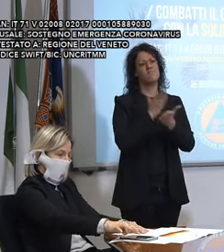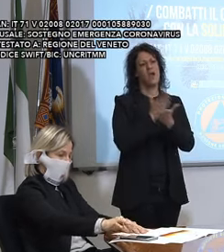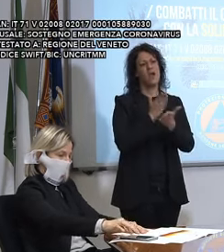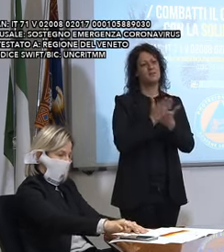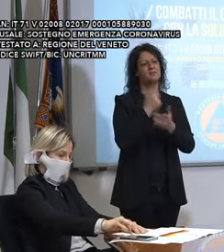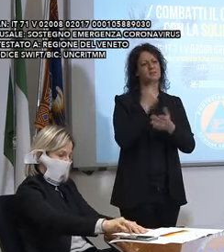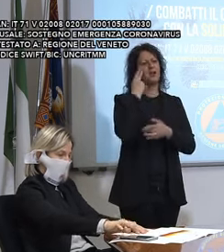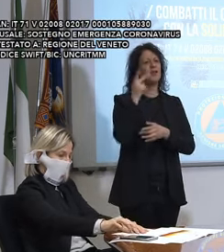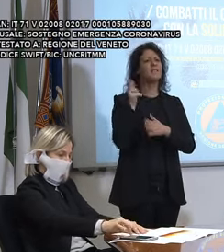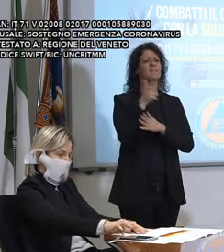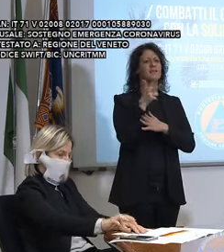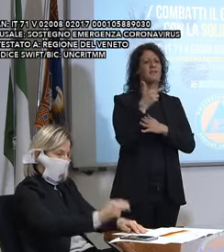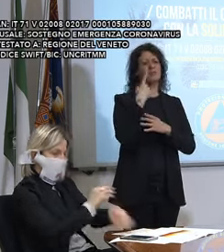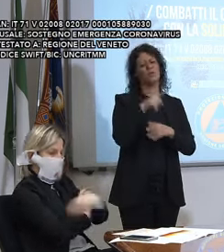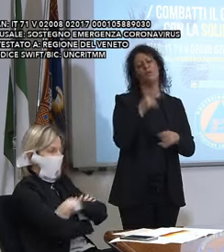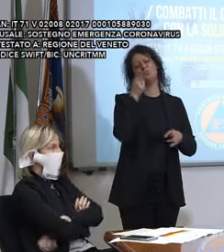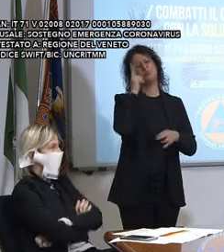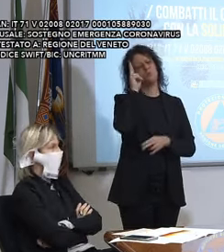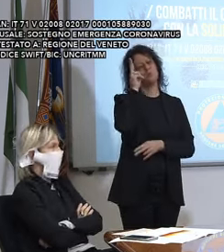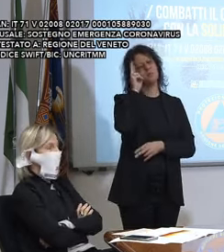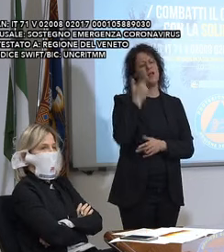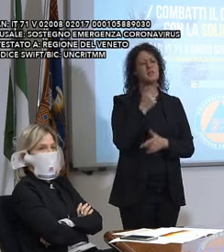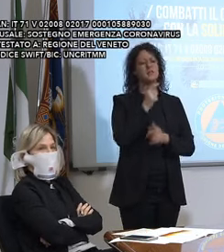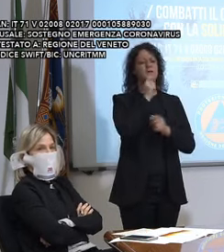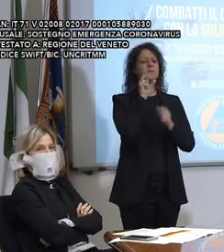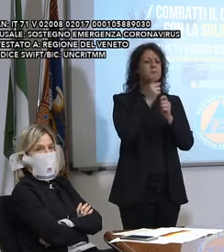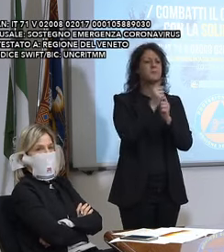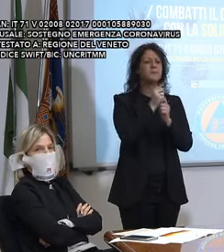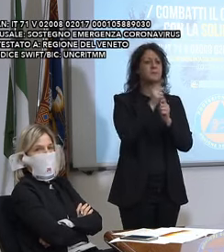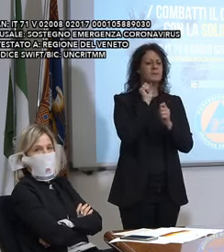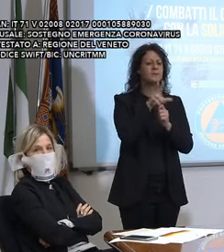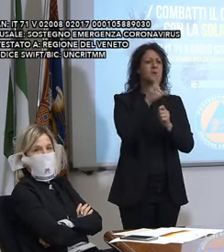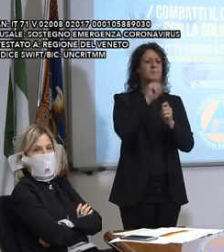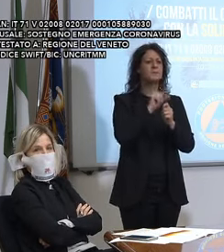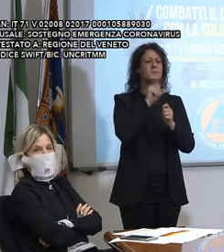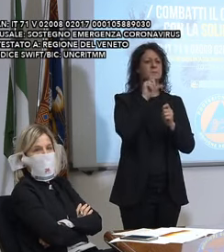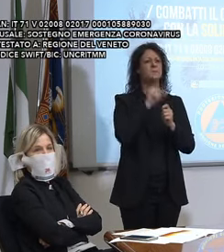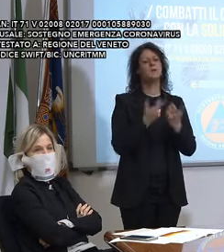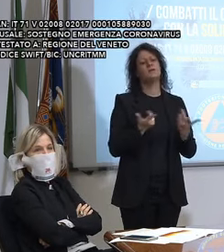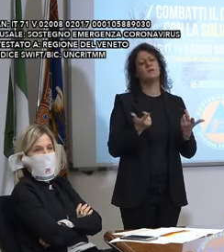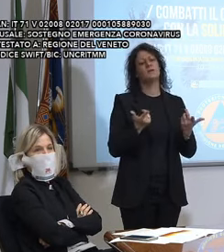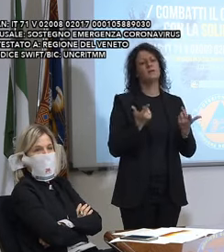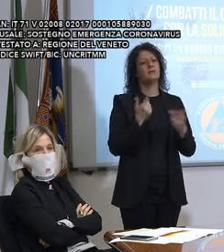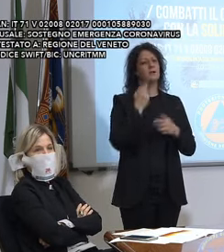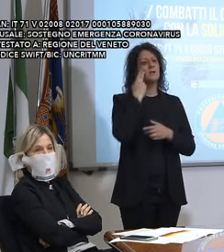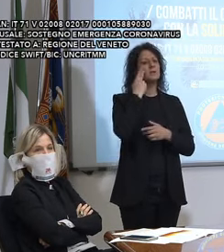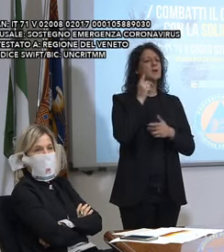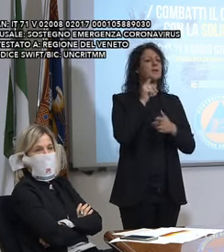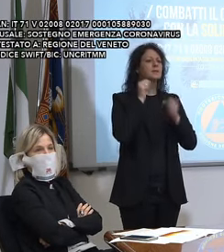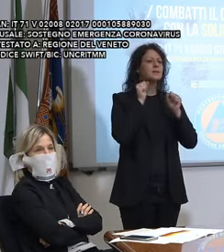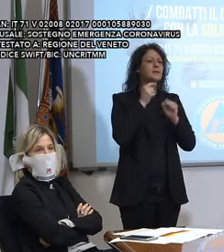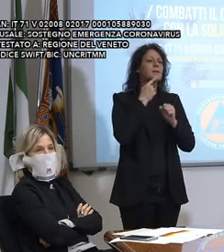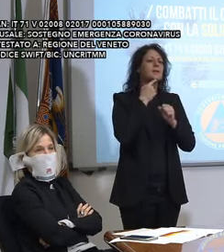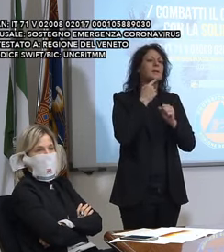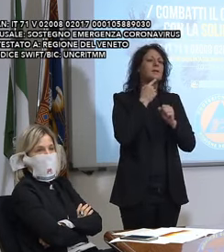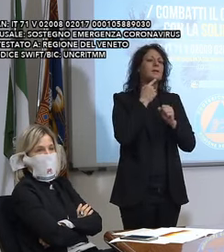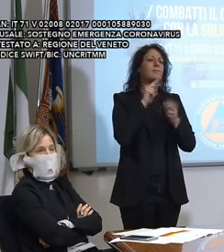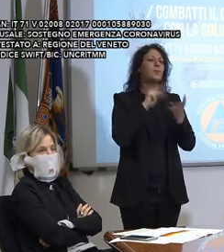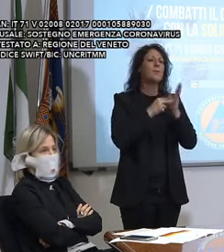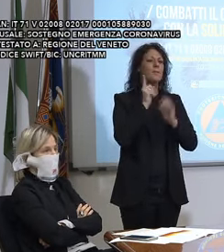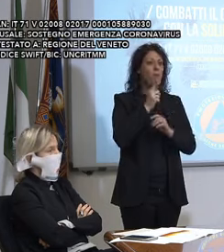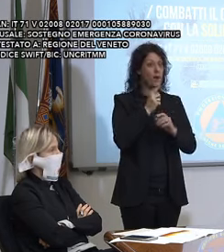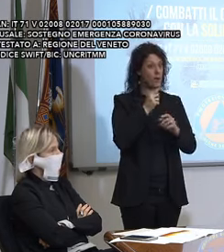la fiamma, non spegne la fiamma. Guardate, se volete ci sono tutorial in giro di gente che spegne la fiamma con le chirurgiche, con tutto. Il tema non è spegnere